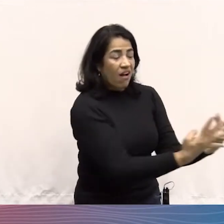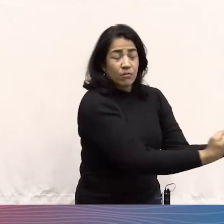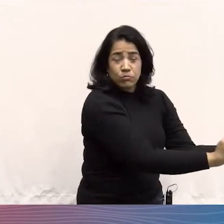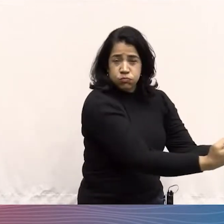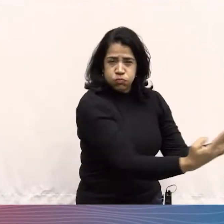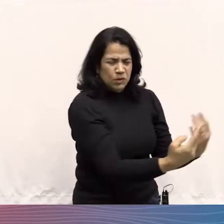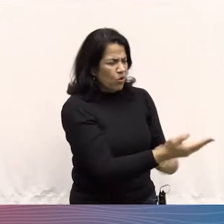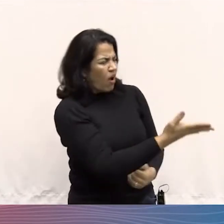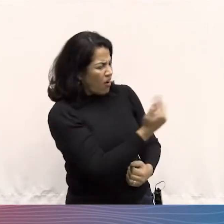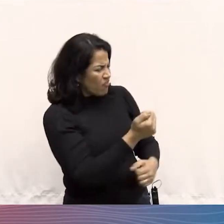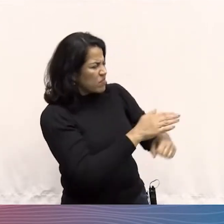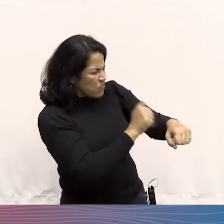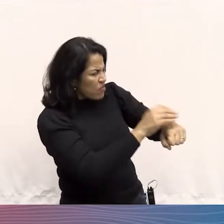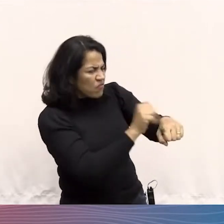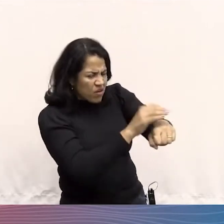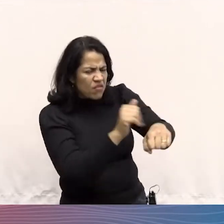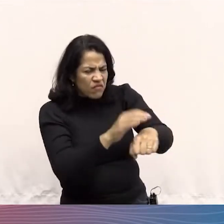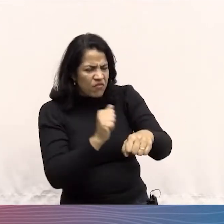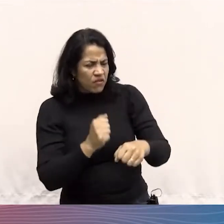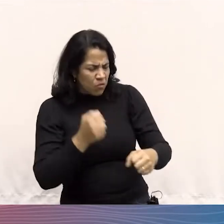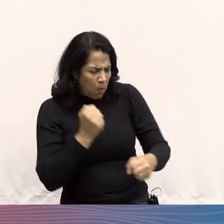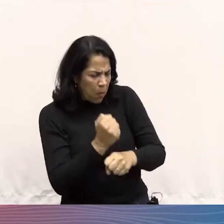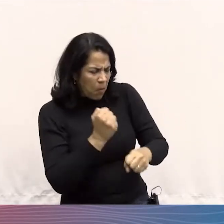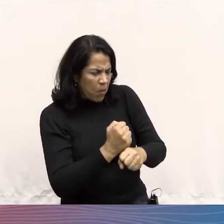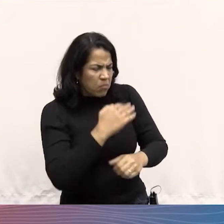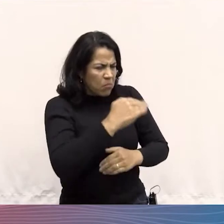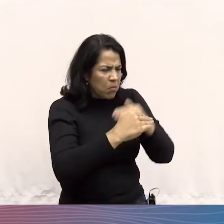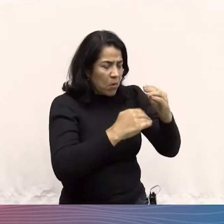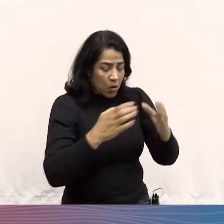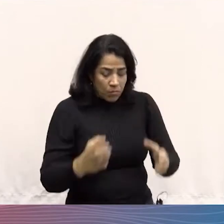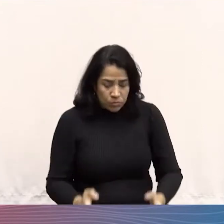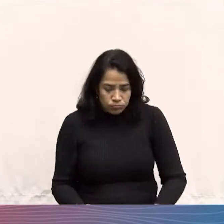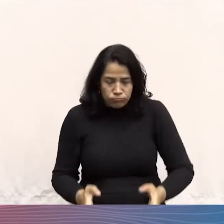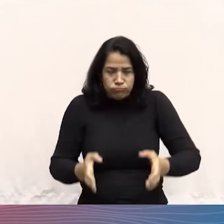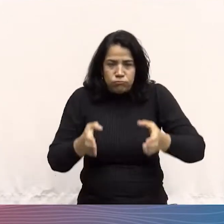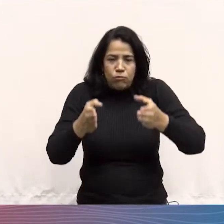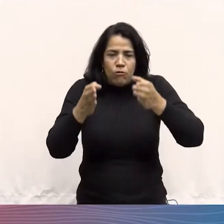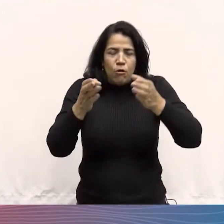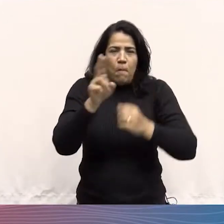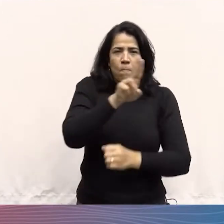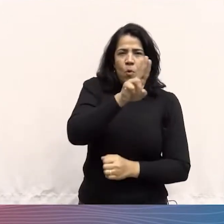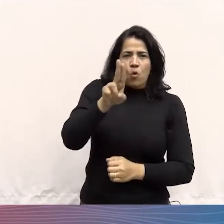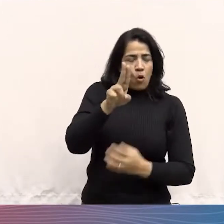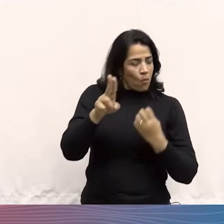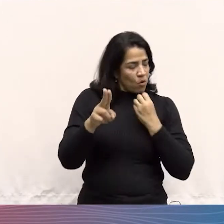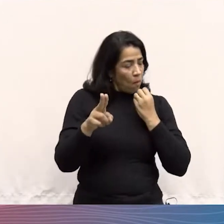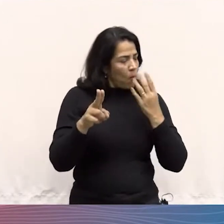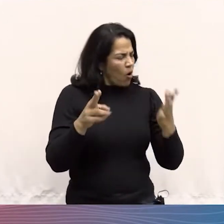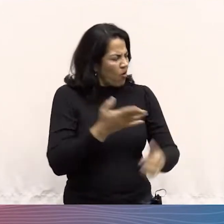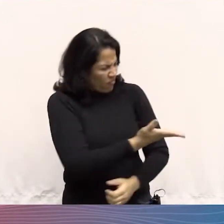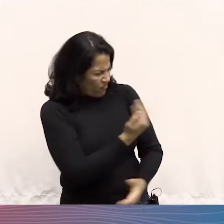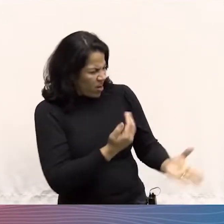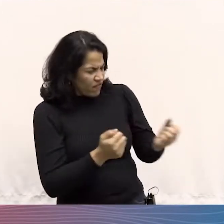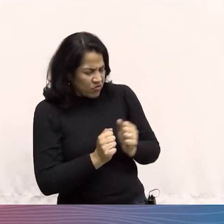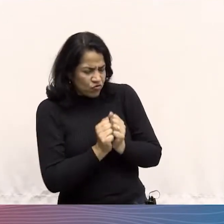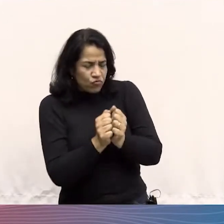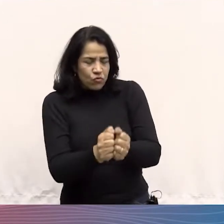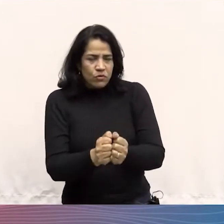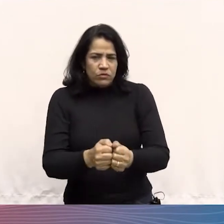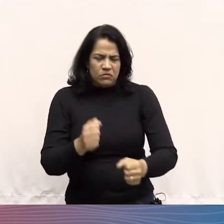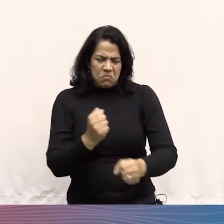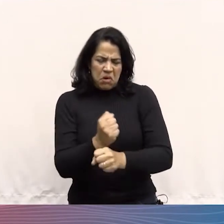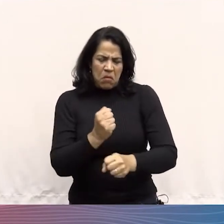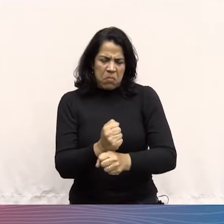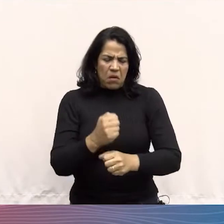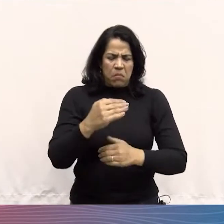do dilúvio que matou toda a raça humana, certo? Então eles tinham medo de que isso viesse a